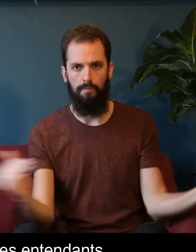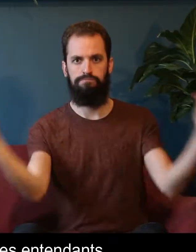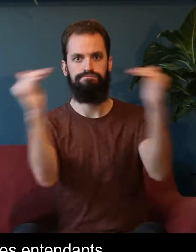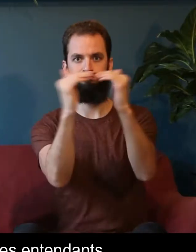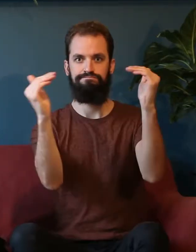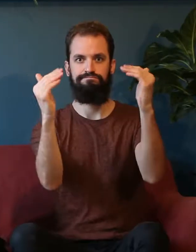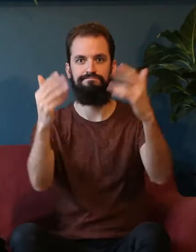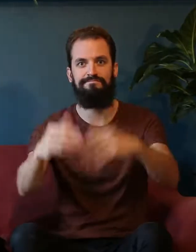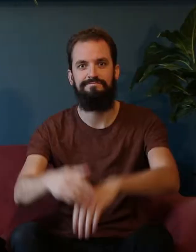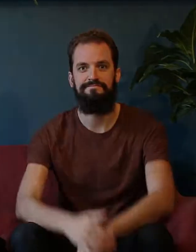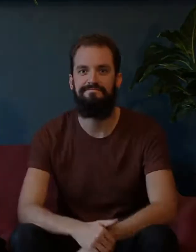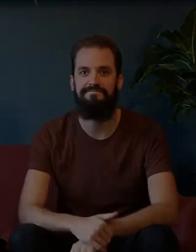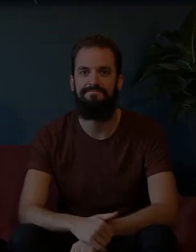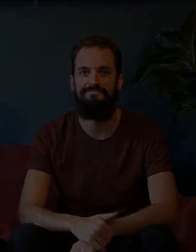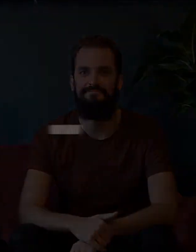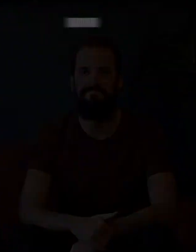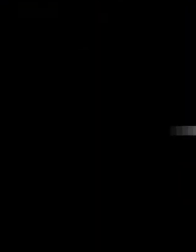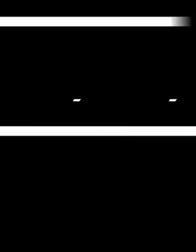Musique